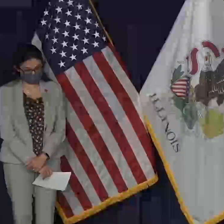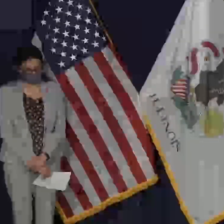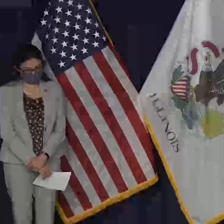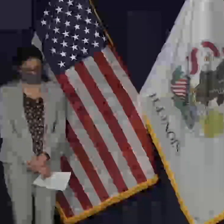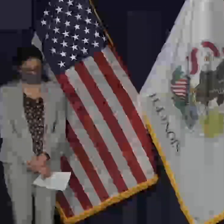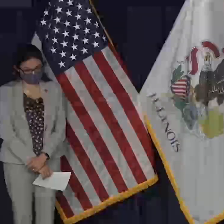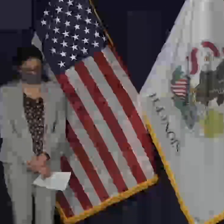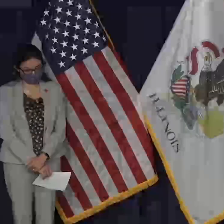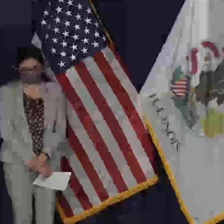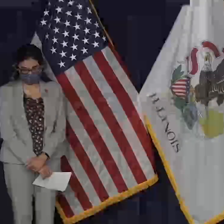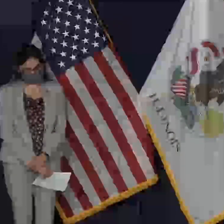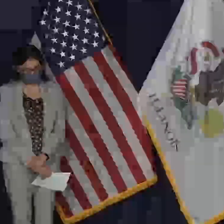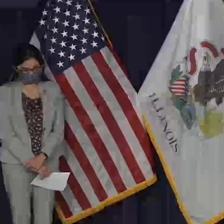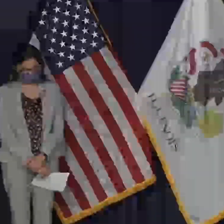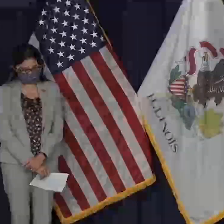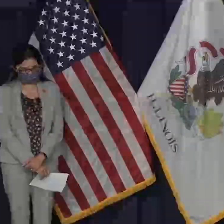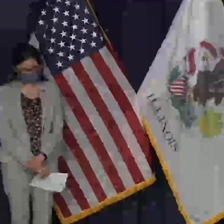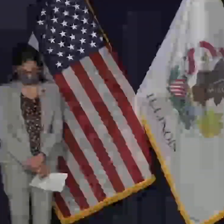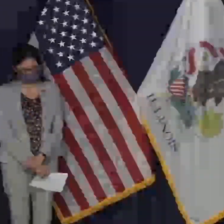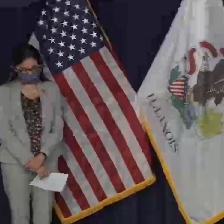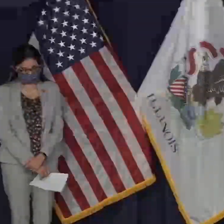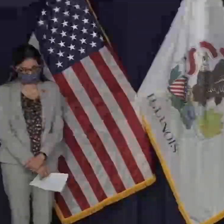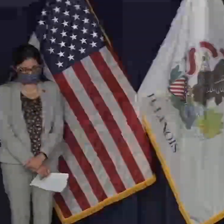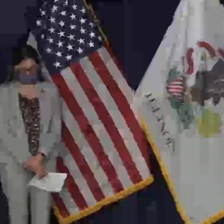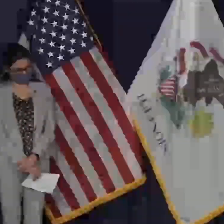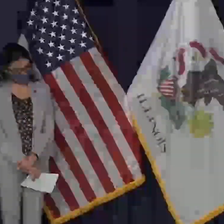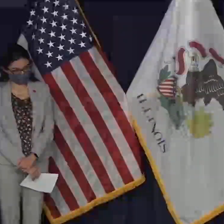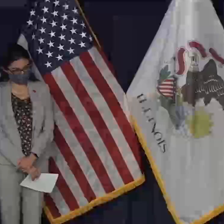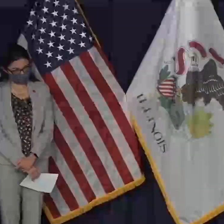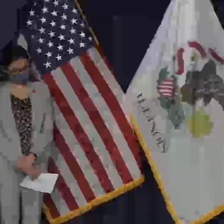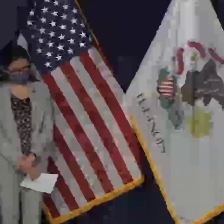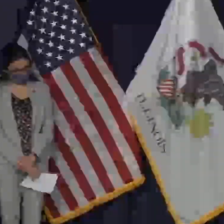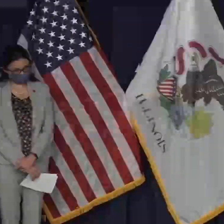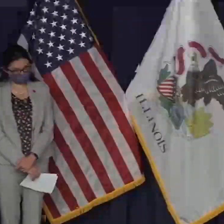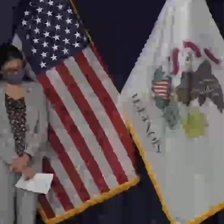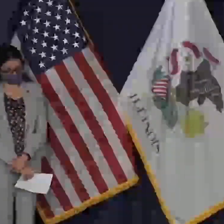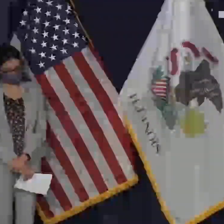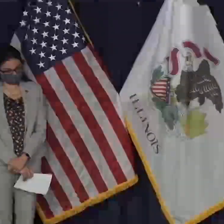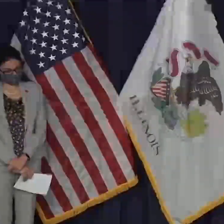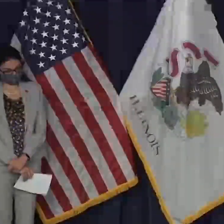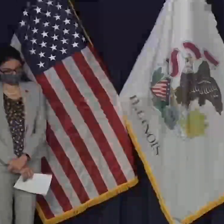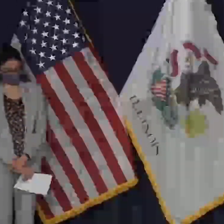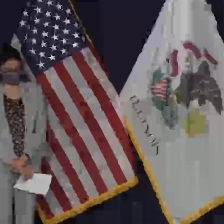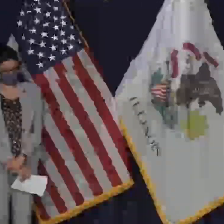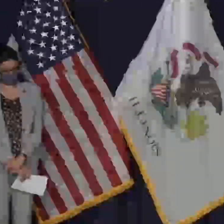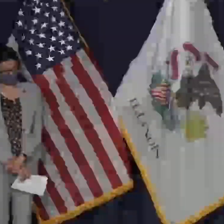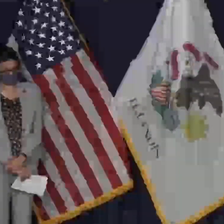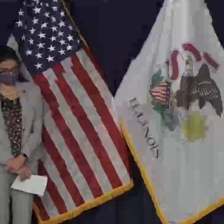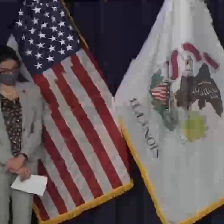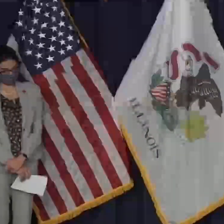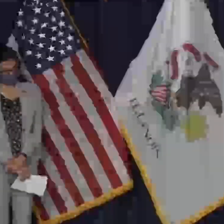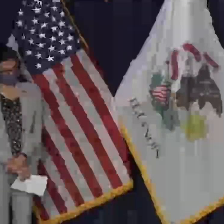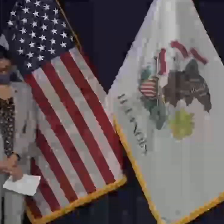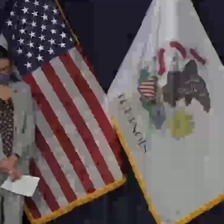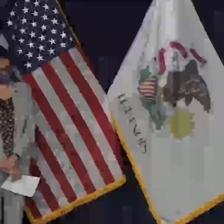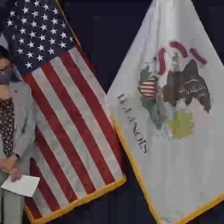Mi nombre es Jaime Di Paolo, soy el presidente y director ejecutivo de la Cámara Hispana del Estado de Illinois. La misión de la Cámara de Comercio Hispana